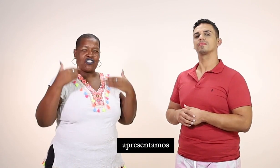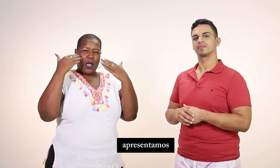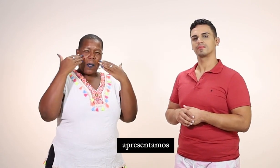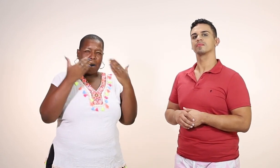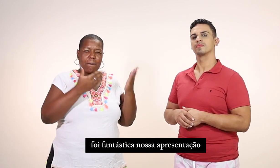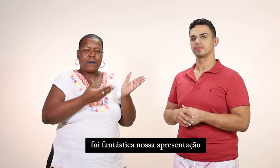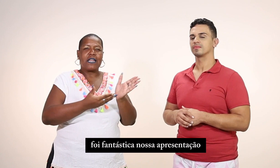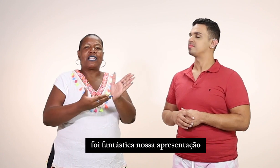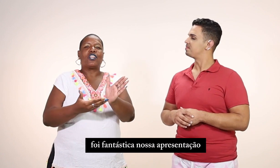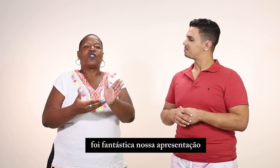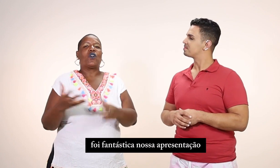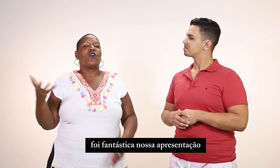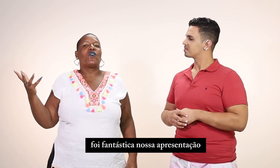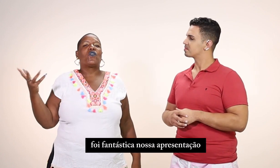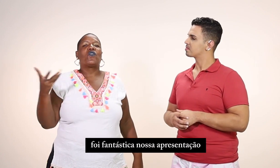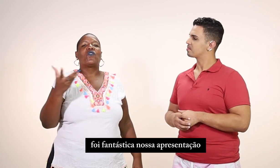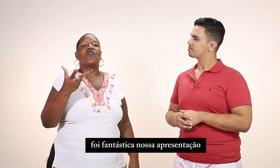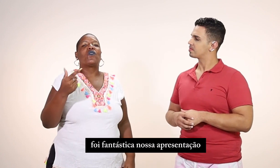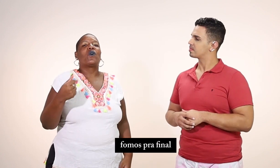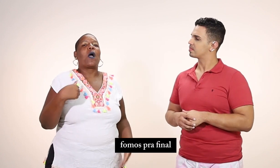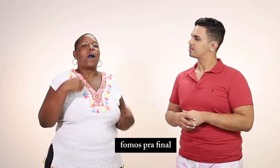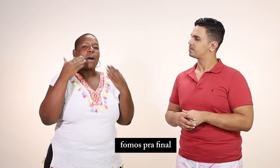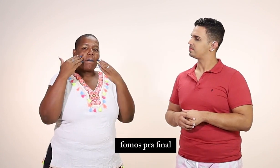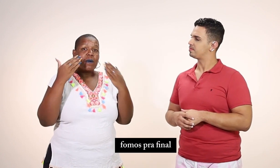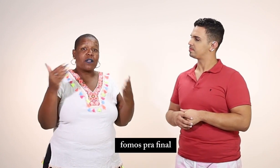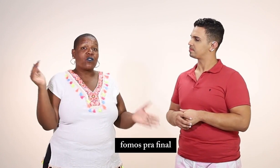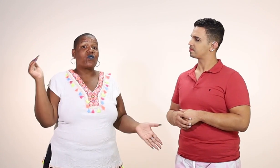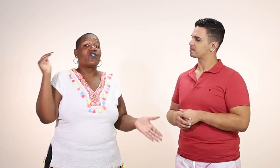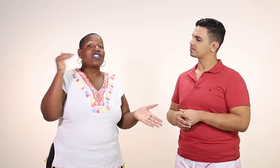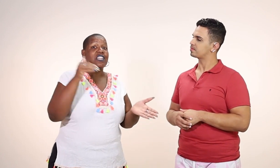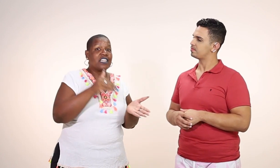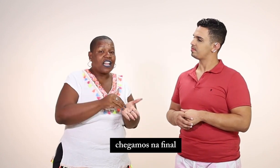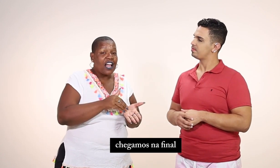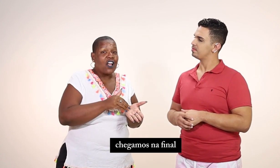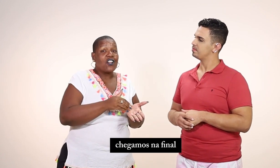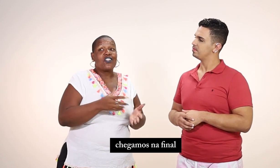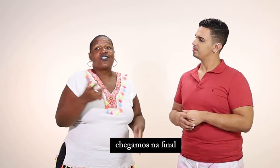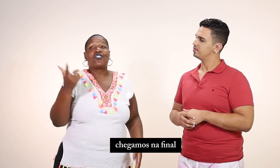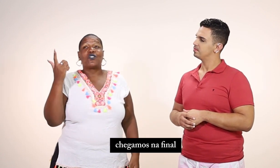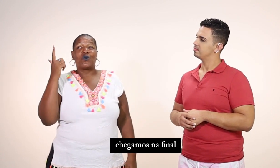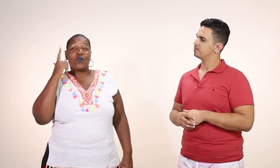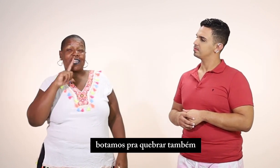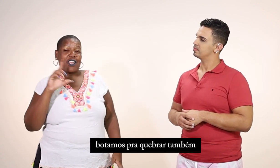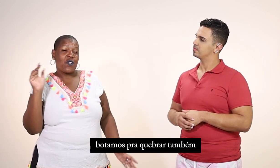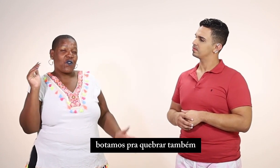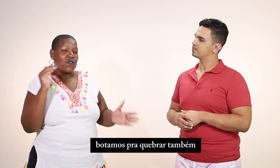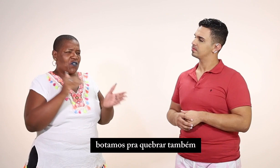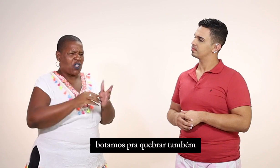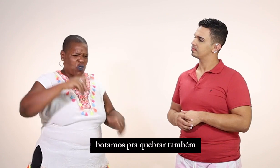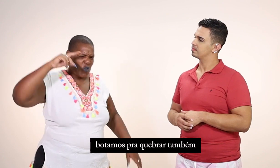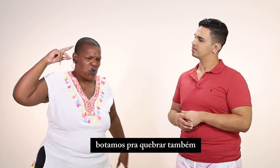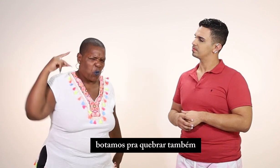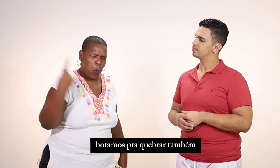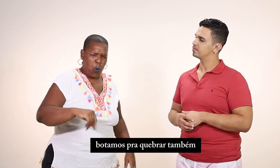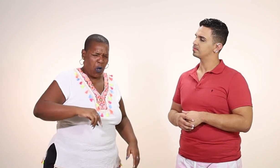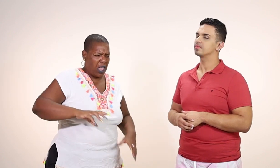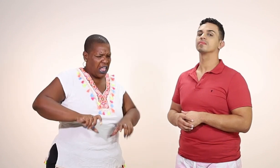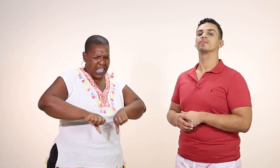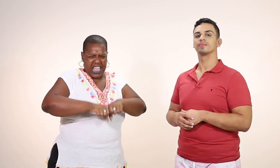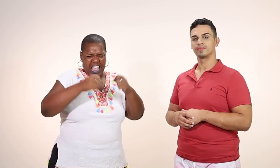Apresentamos, foi fantástica a nossa apresentação, fomos para a final, chegamos na final, botamos para quebrar também.